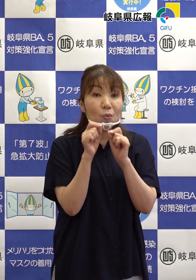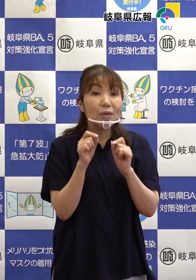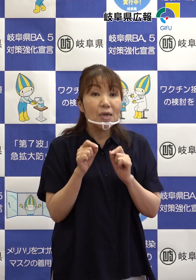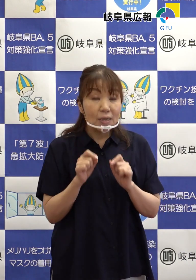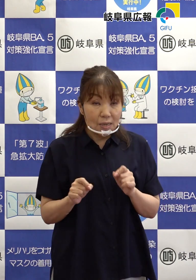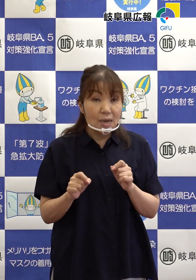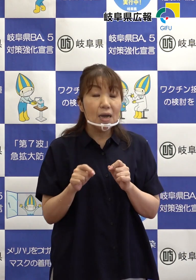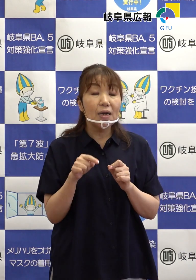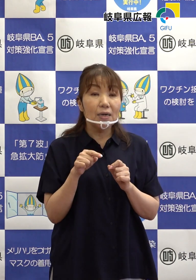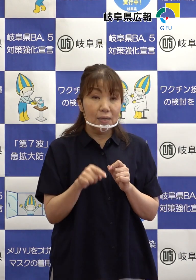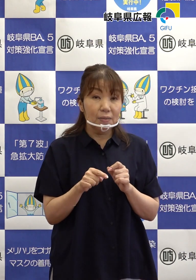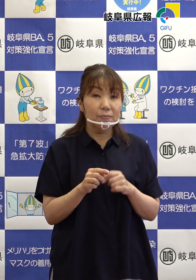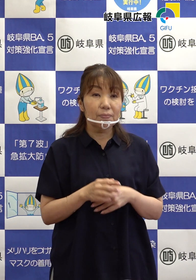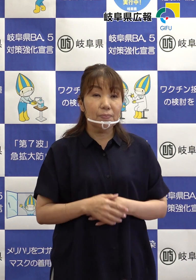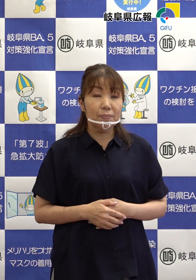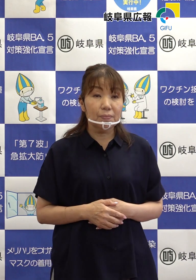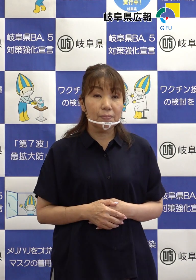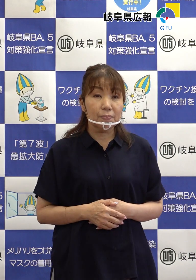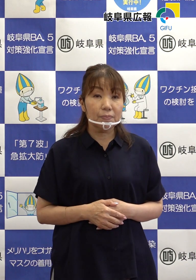へ